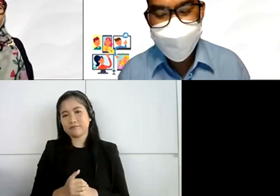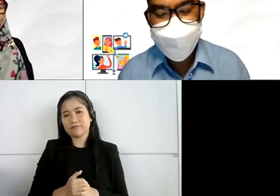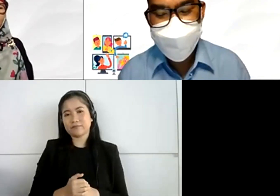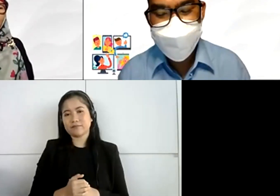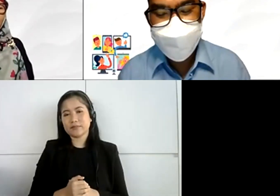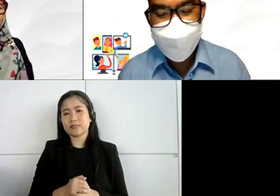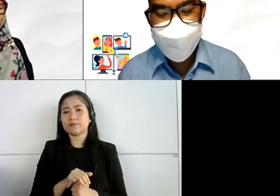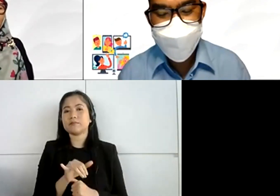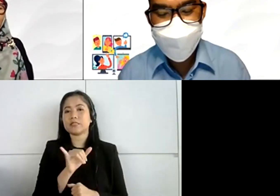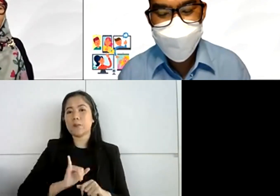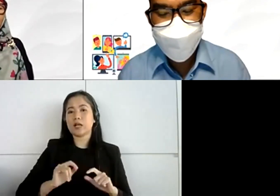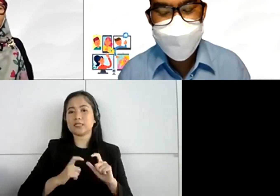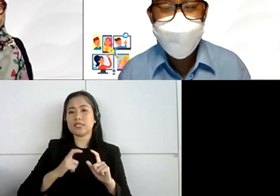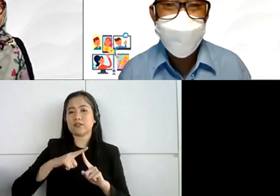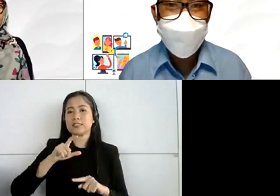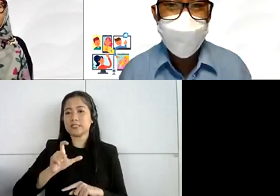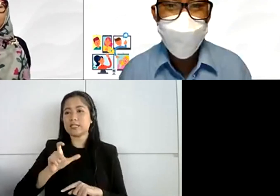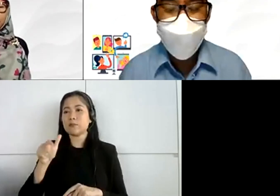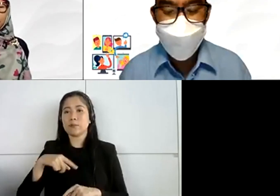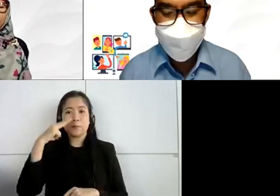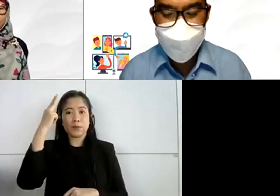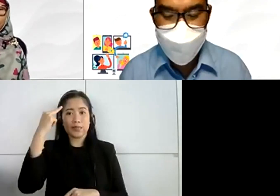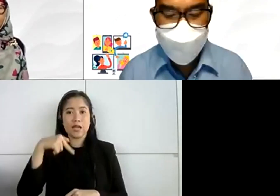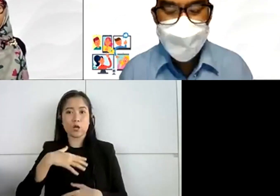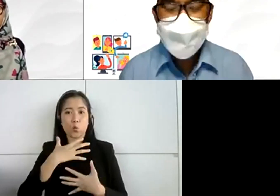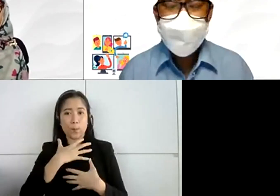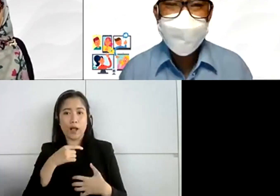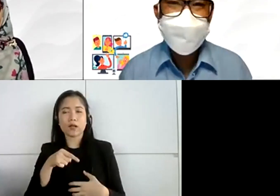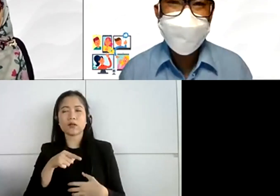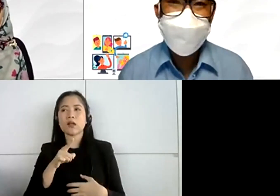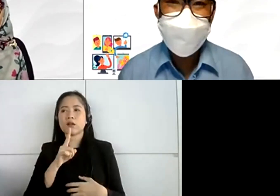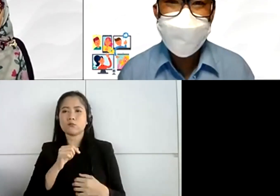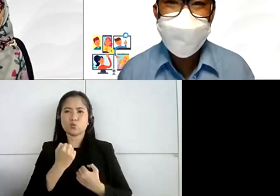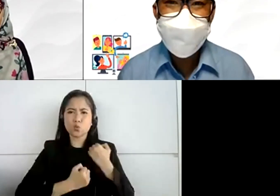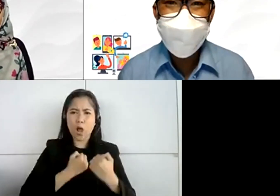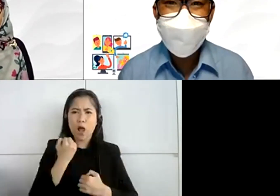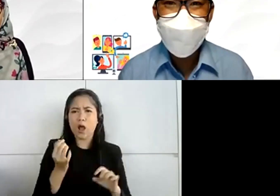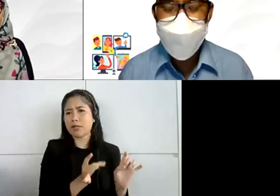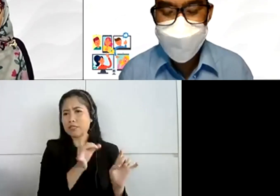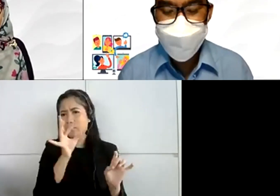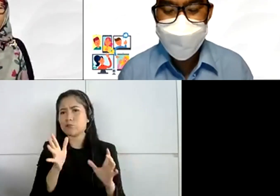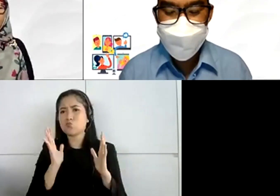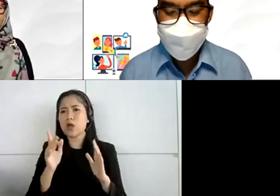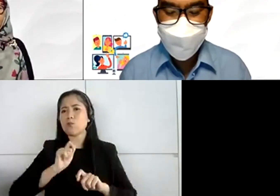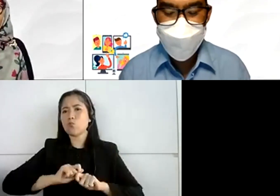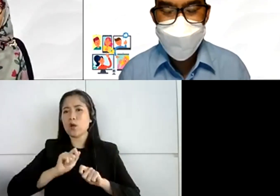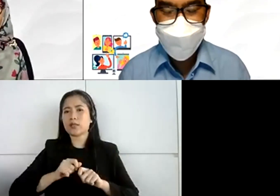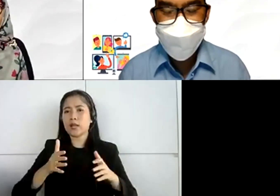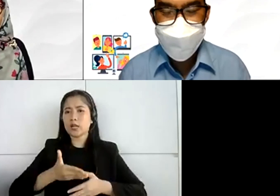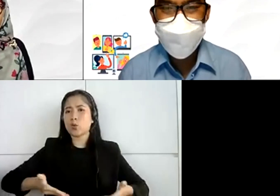the Children, pemerintah dan masyarakat di Kabupaten Kupang ini sudah banyak mengupayakan banyak hal dan menciptakan lingkungan yang aman